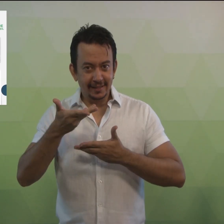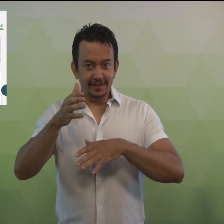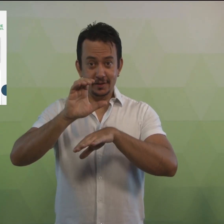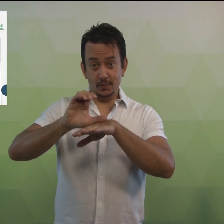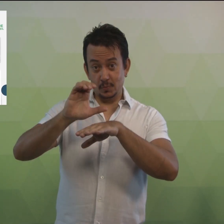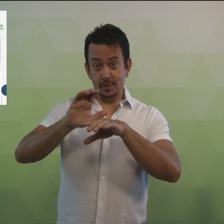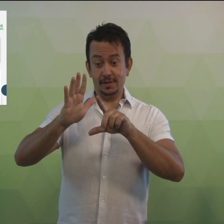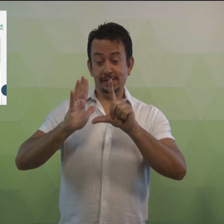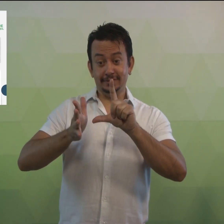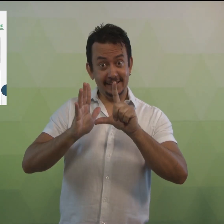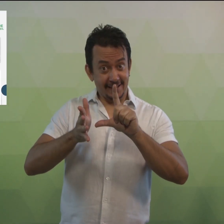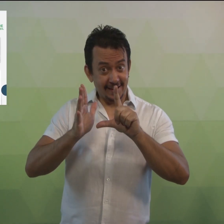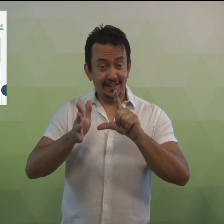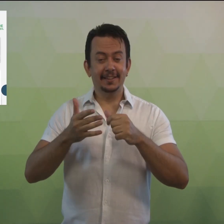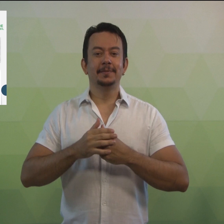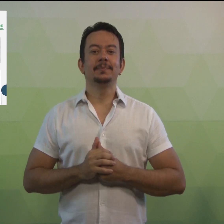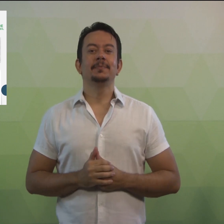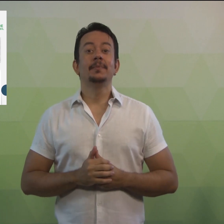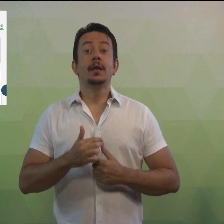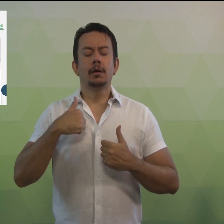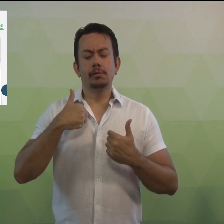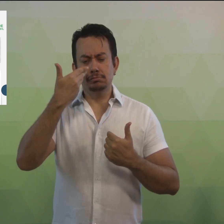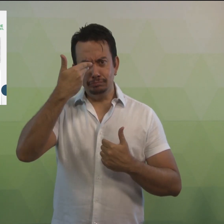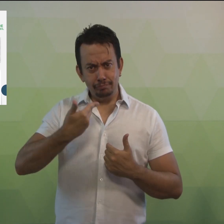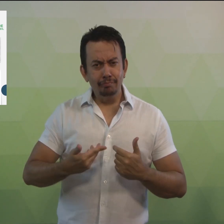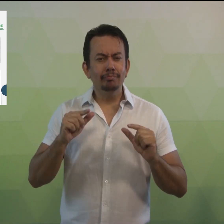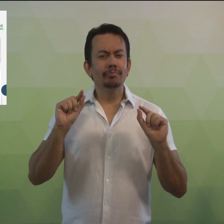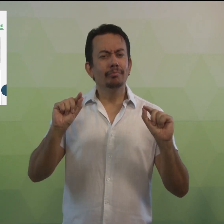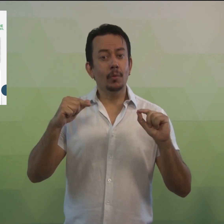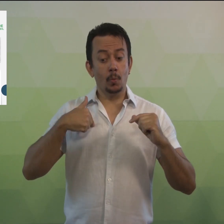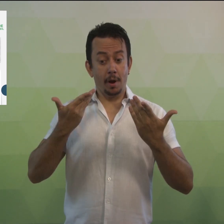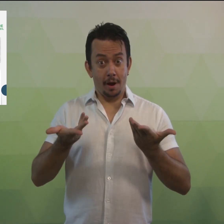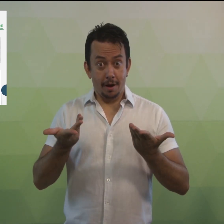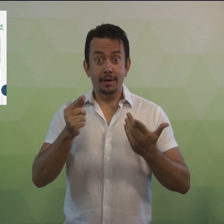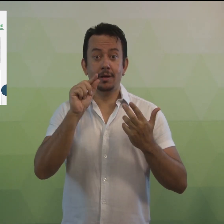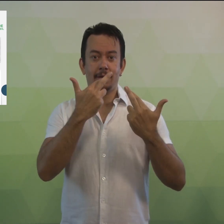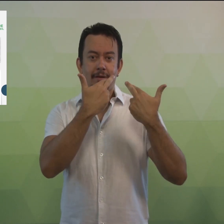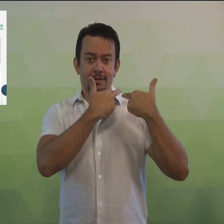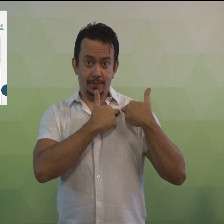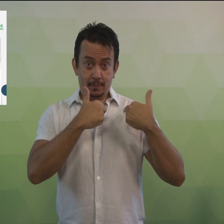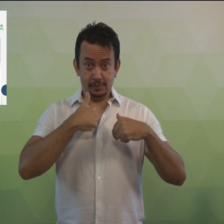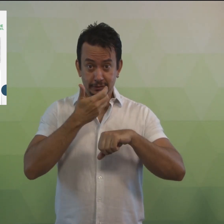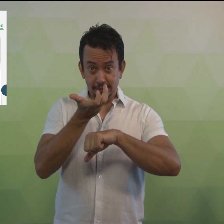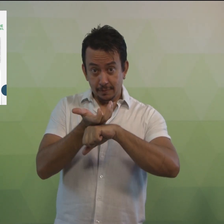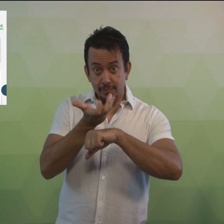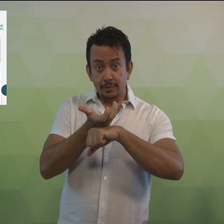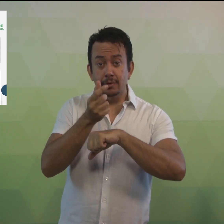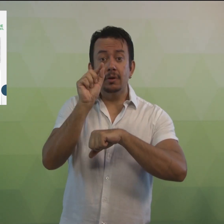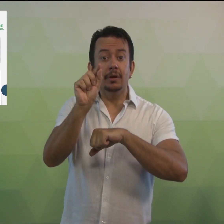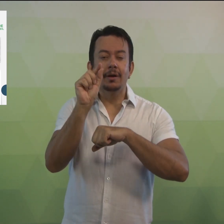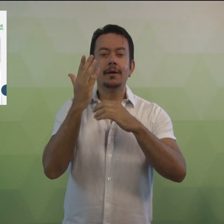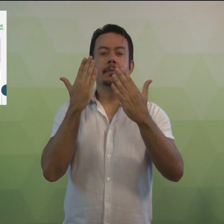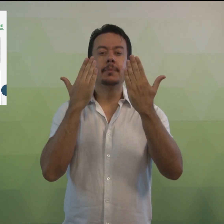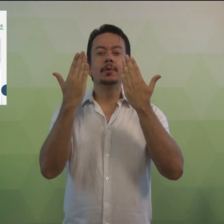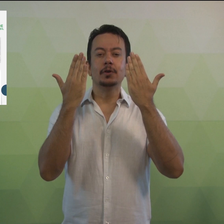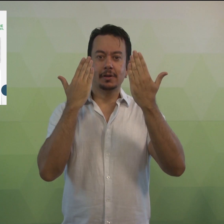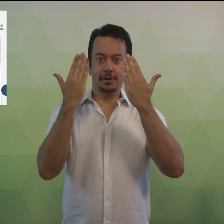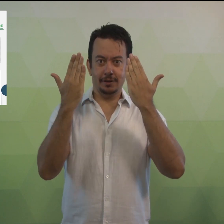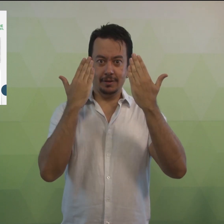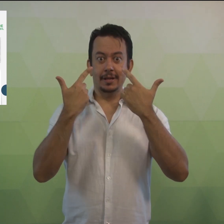Olá, sejam todos bem-vindos ao curso de Letras Libras. Eu sou o Charley e eu estarei ministrando